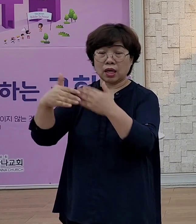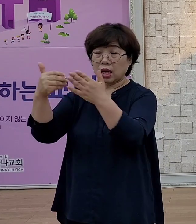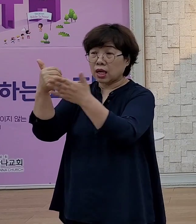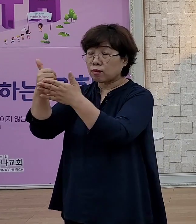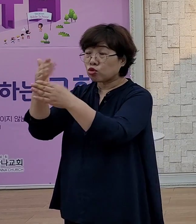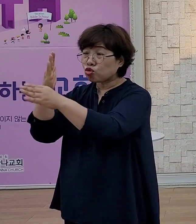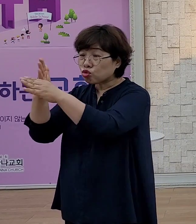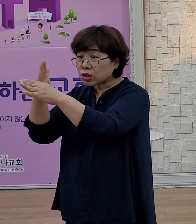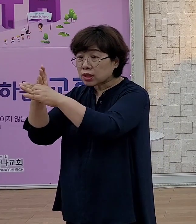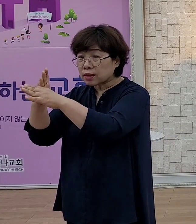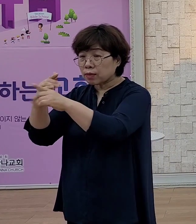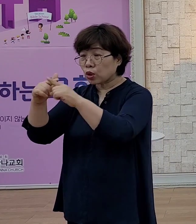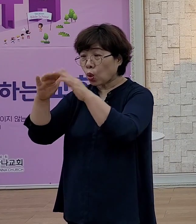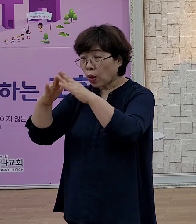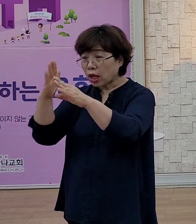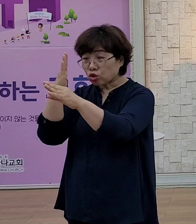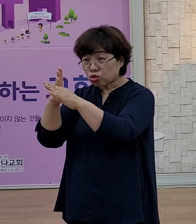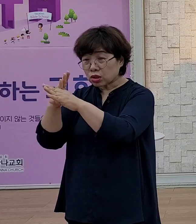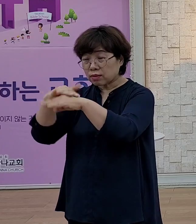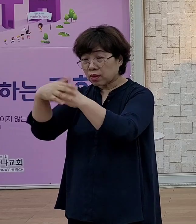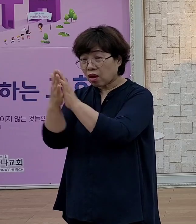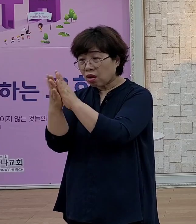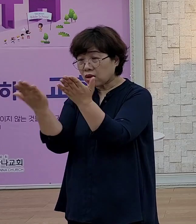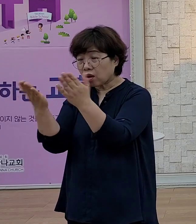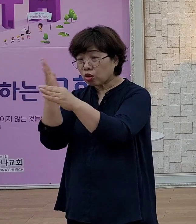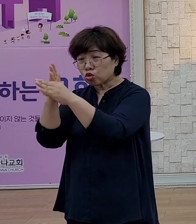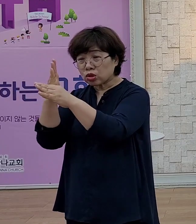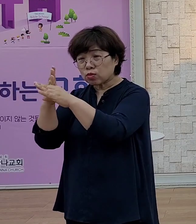주님을 우리의 마음속에 보좌에 모시고